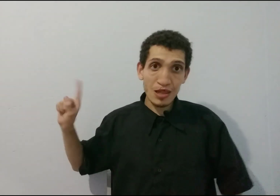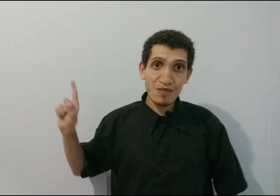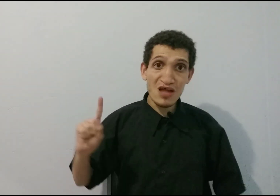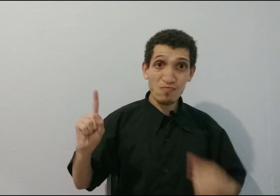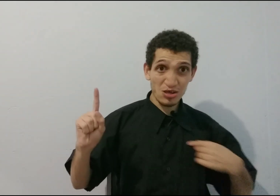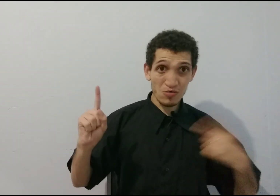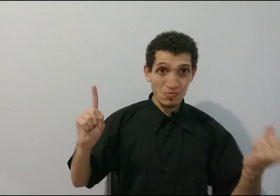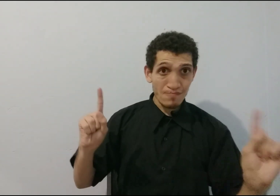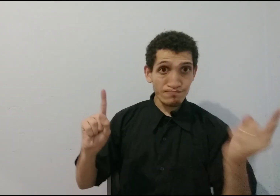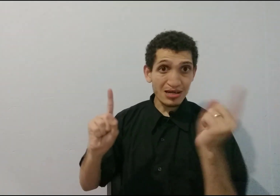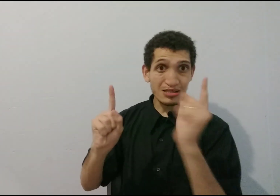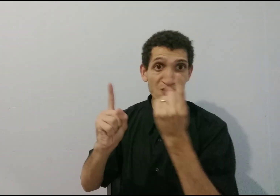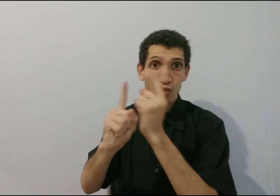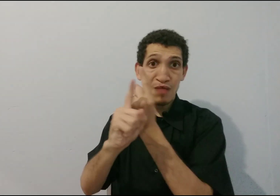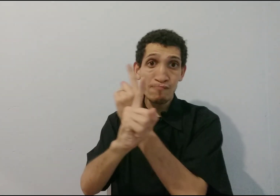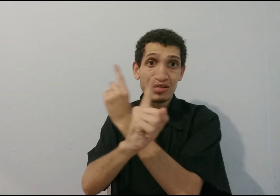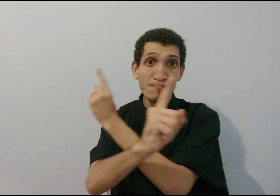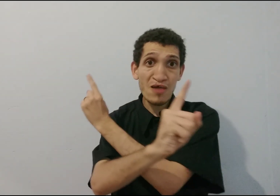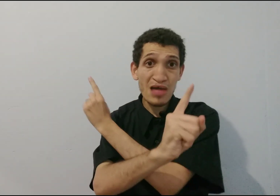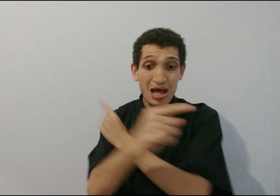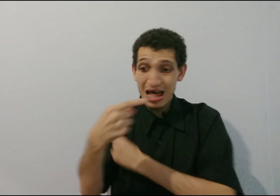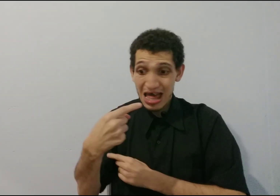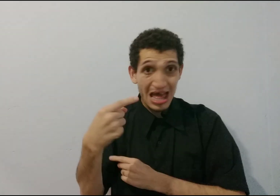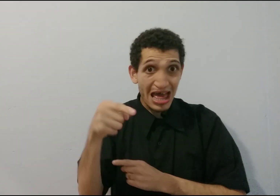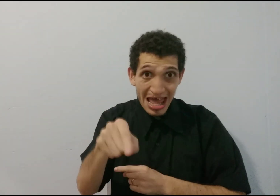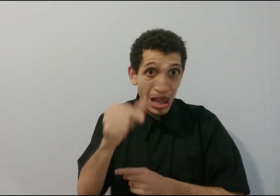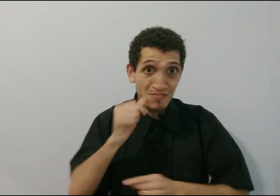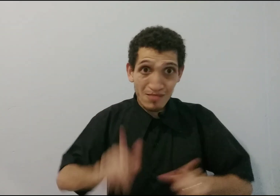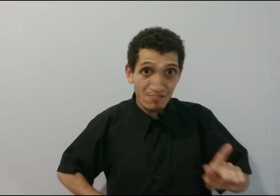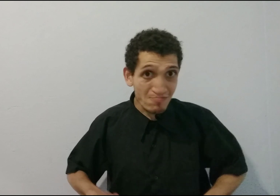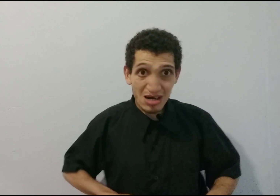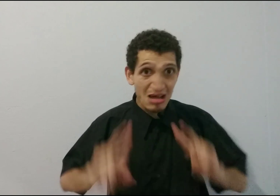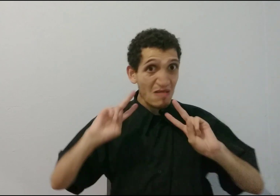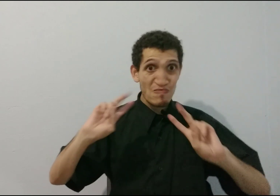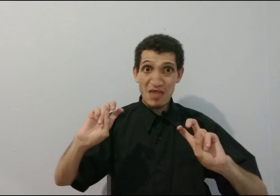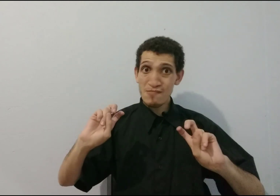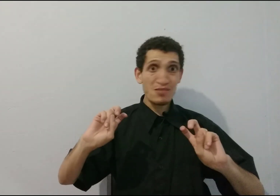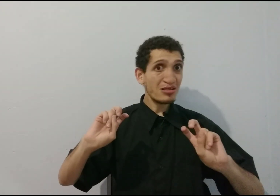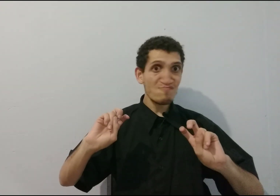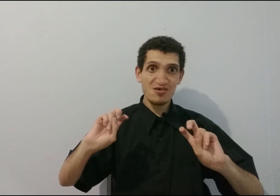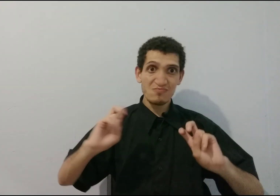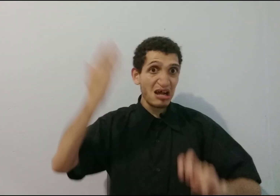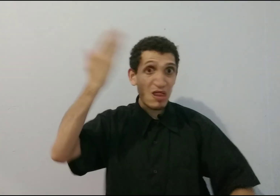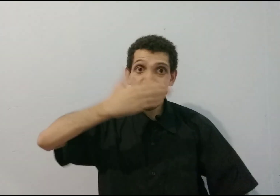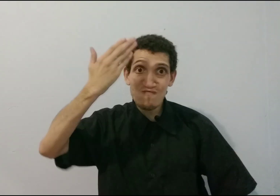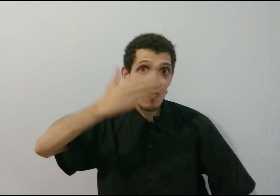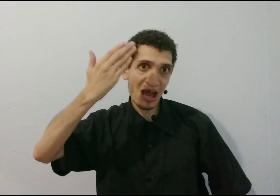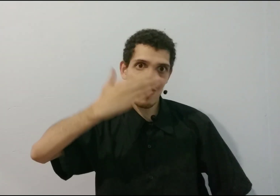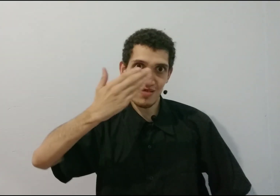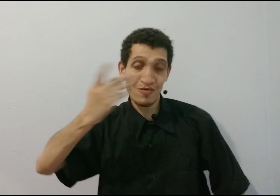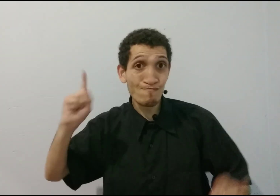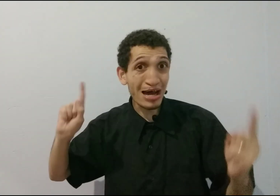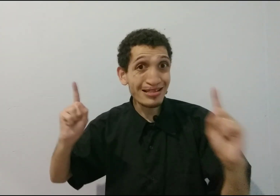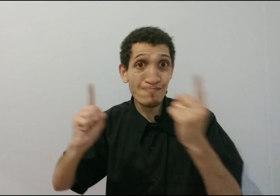estava andando, eu passei do lado dela, passei perto dela. Ela, minha prima, nem me percebeu, ela não viu nada. Então, passei